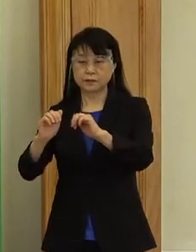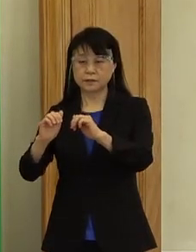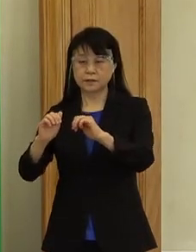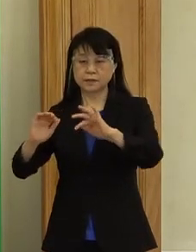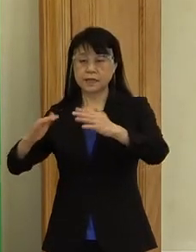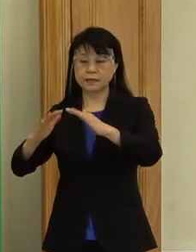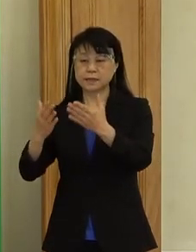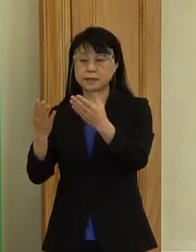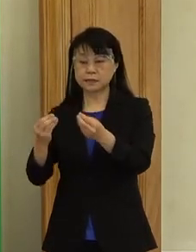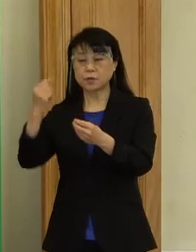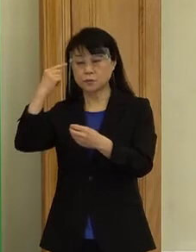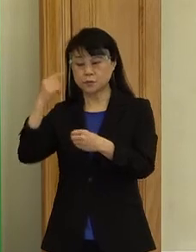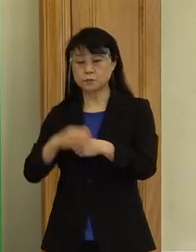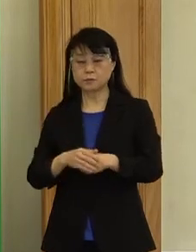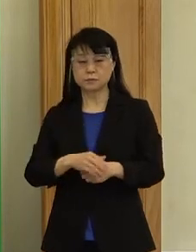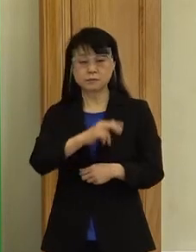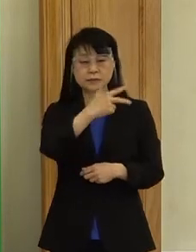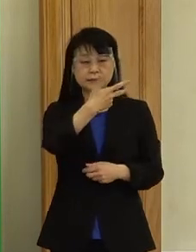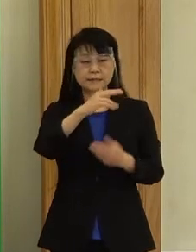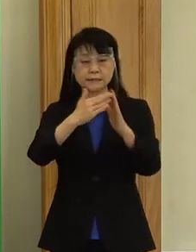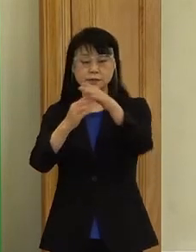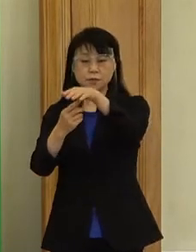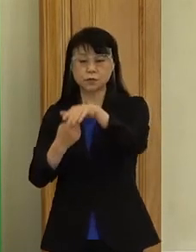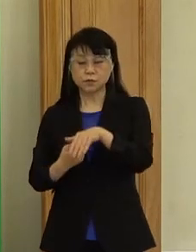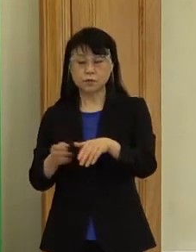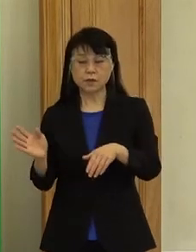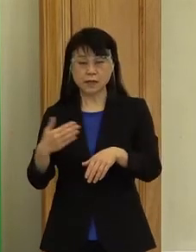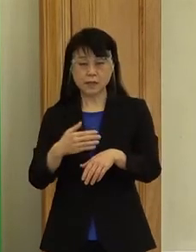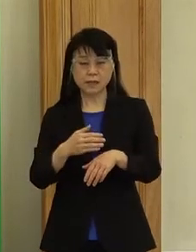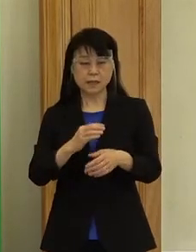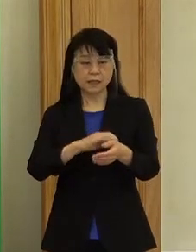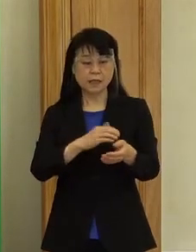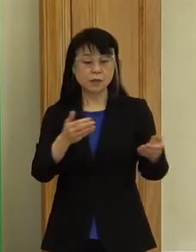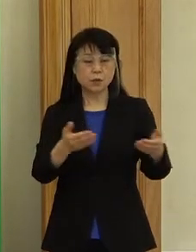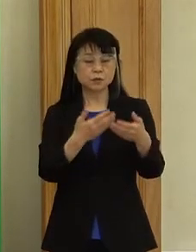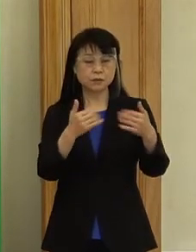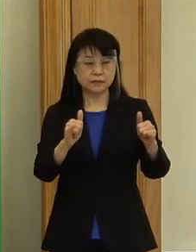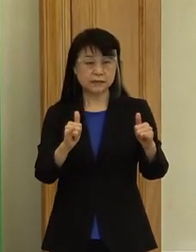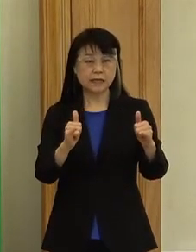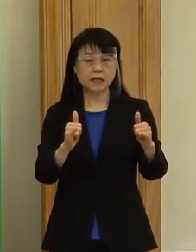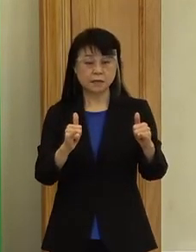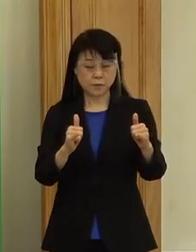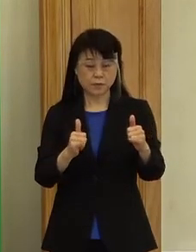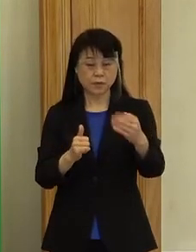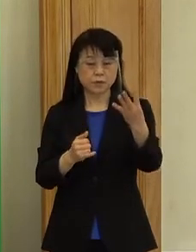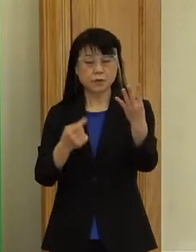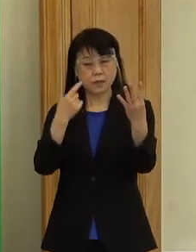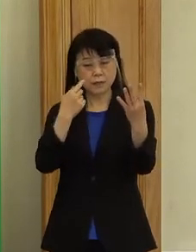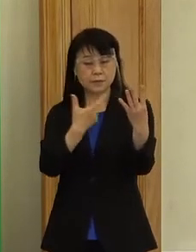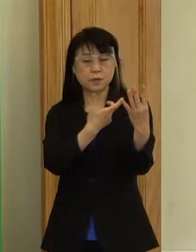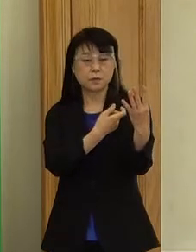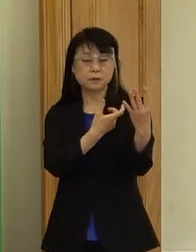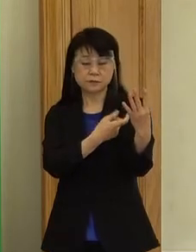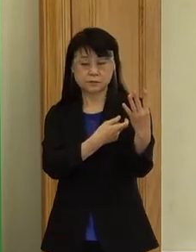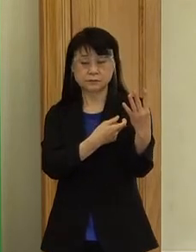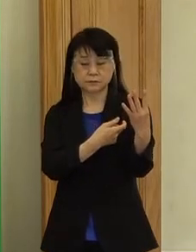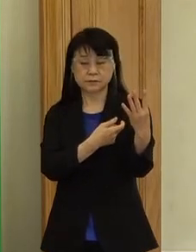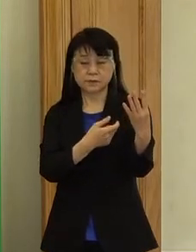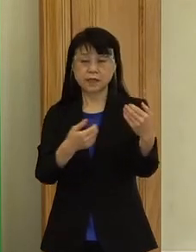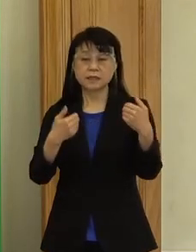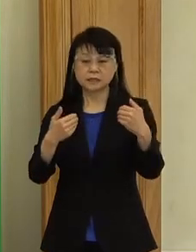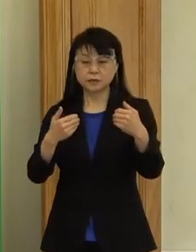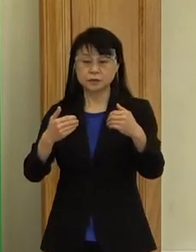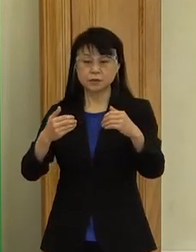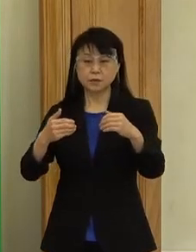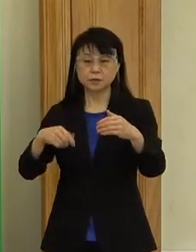で市町村長から医療従事者も4回目接種の対象に含めるべきだというような要望が複数上がったと思いますが、ま